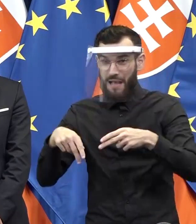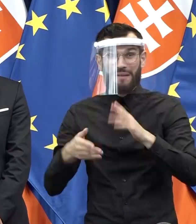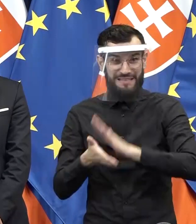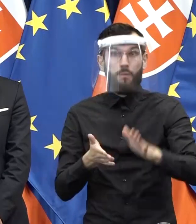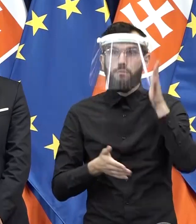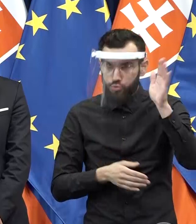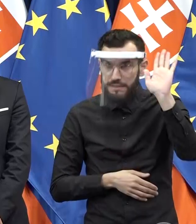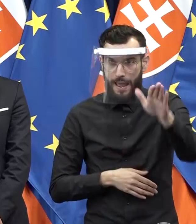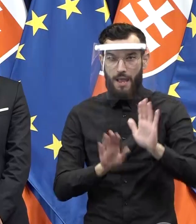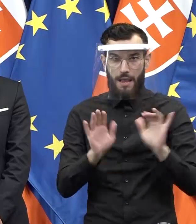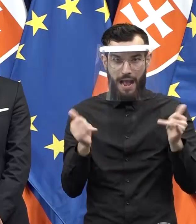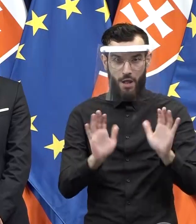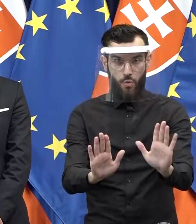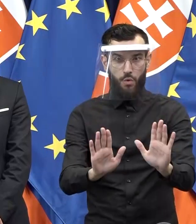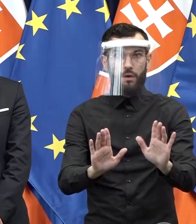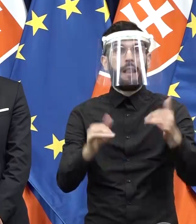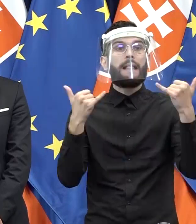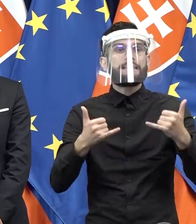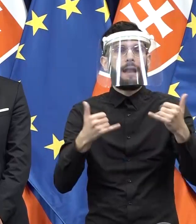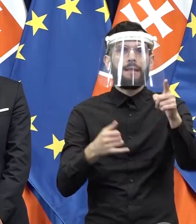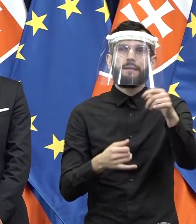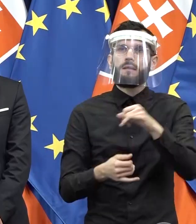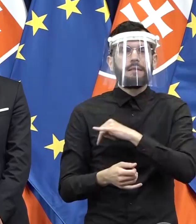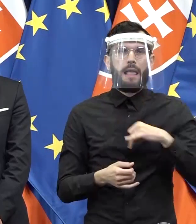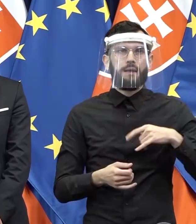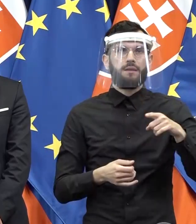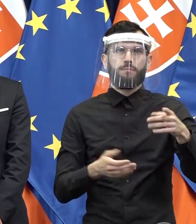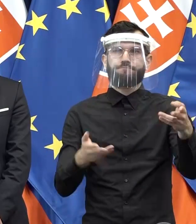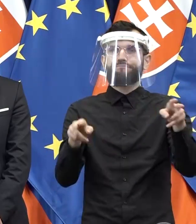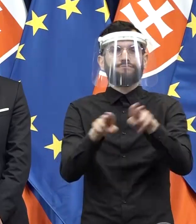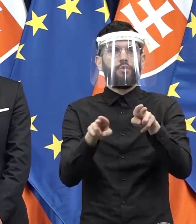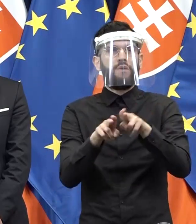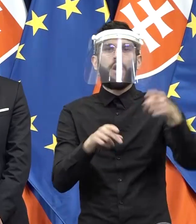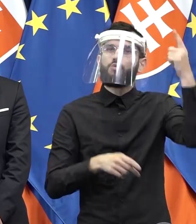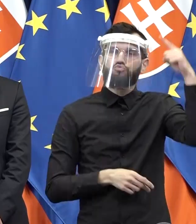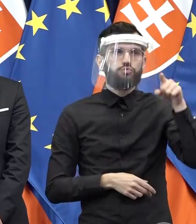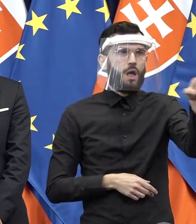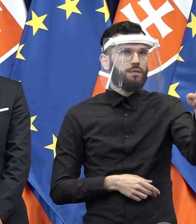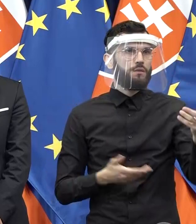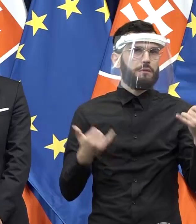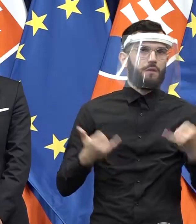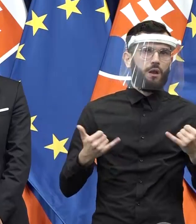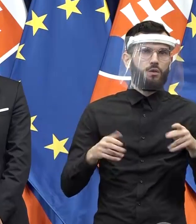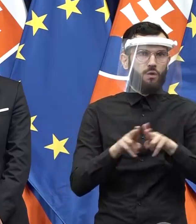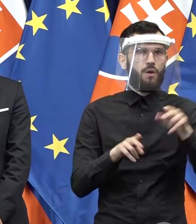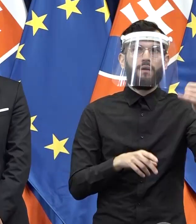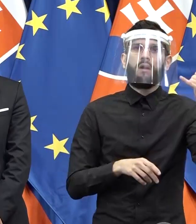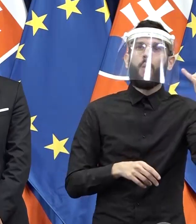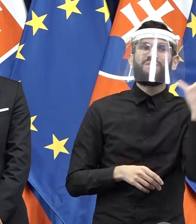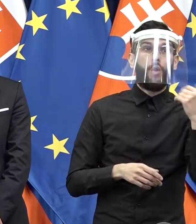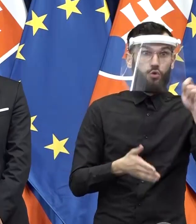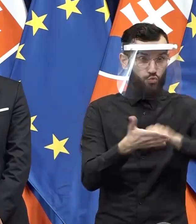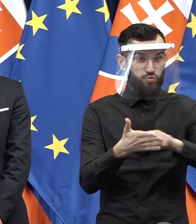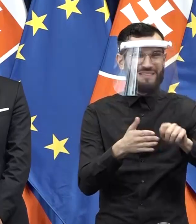naďalej budú zadarmo. Ale nechceme ísť spôsobom, ako pri študentoch, že to rovno tú výhodu zrušíme.